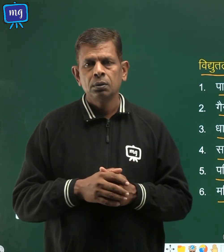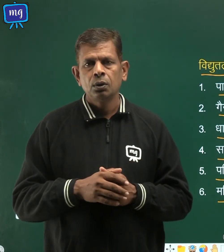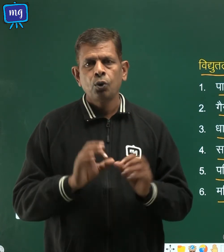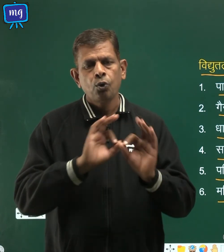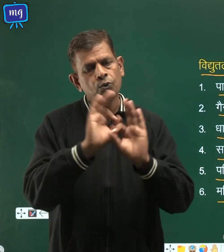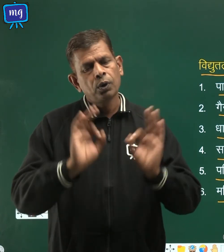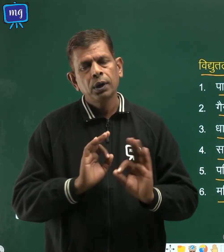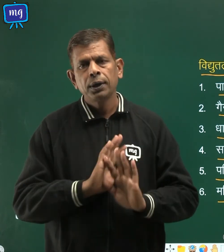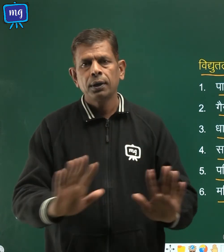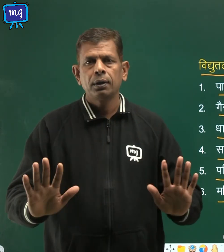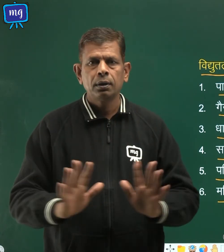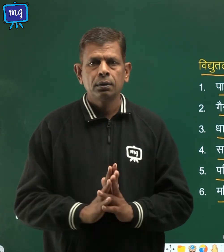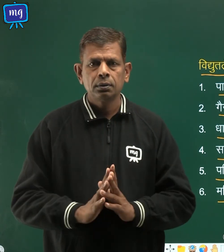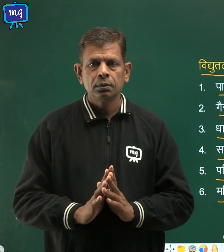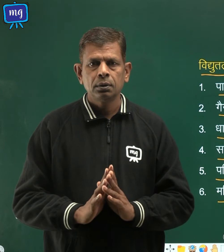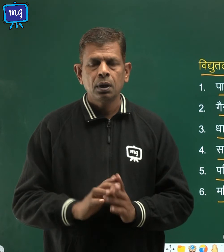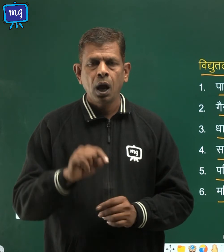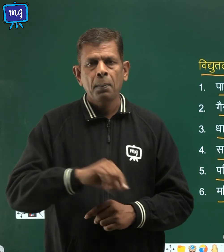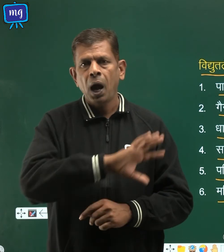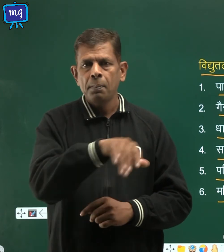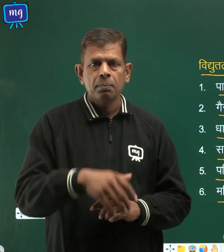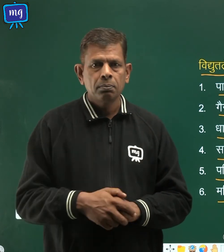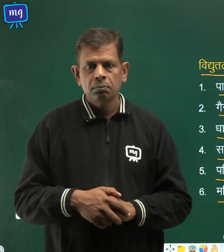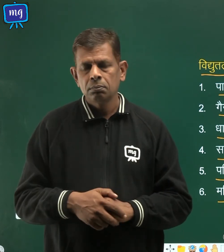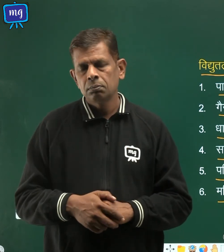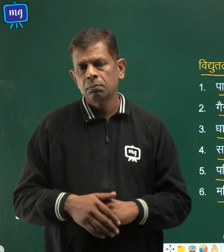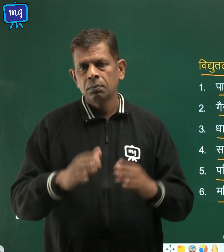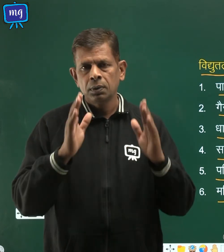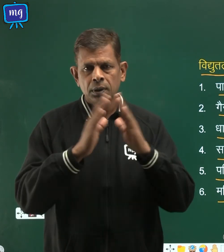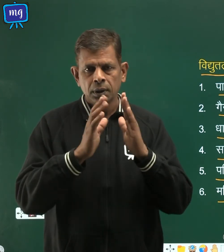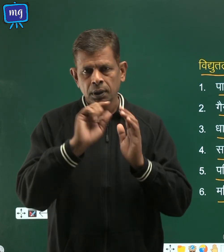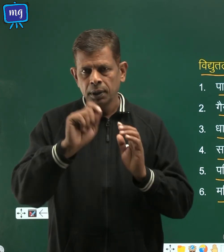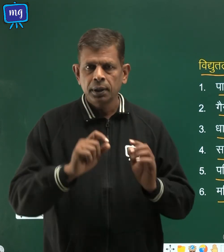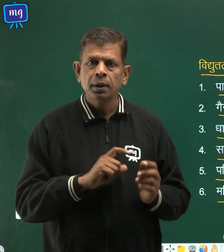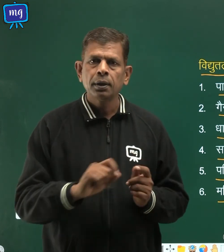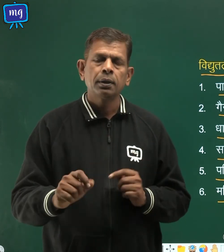पूरे कर लिए हैं। अब आप गृह कार्य करेंगे।